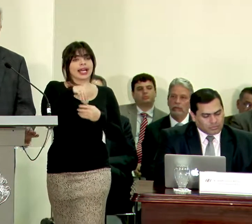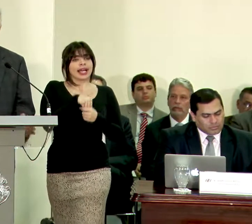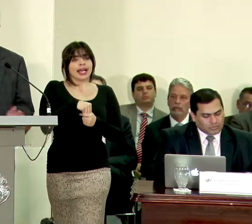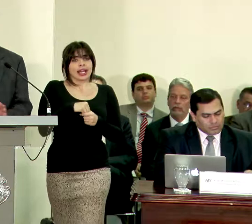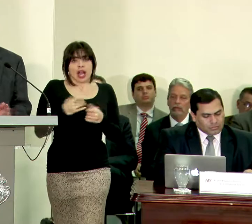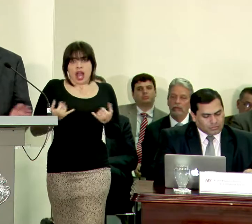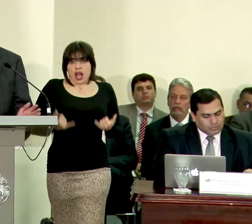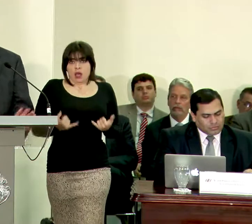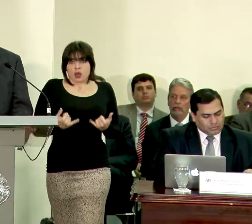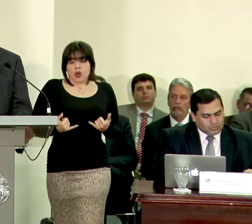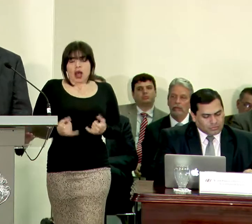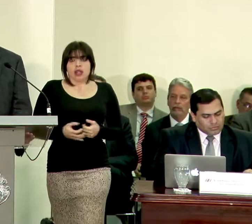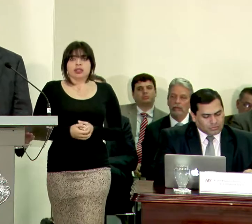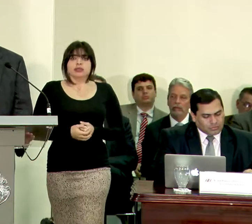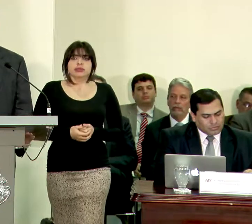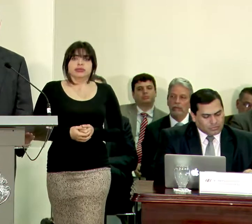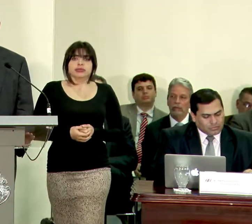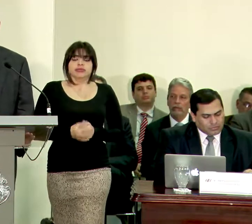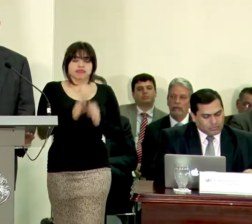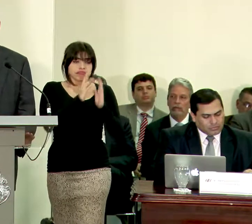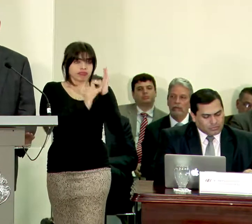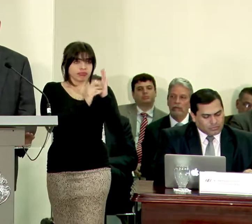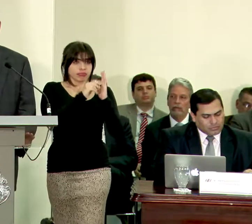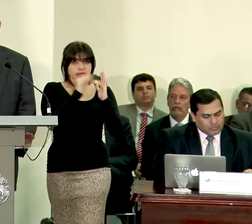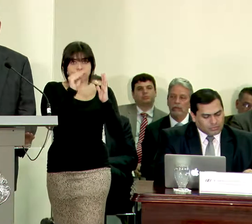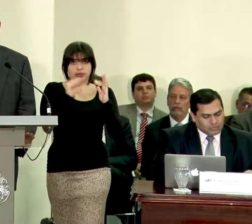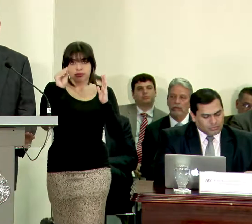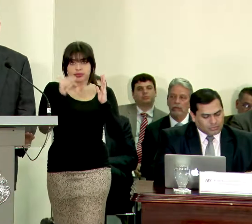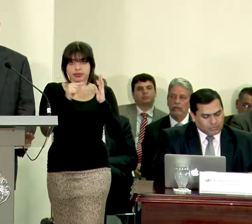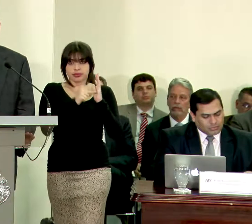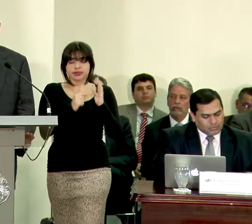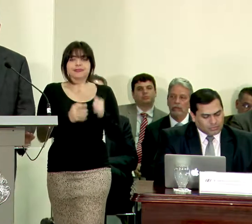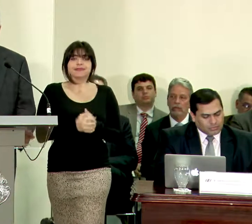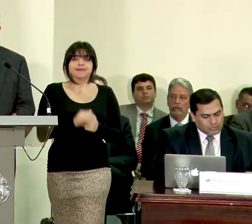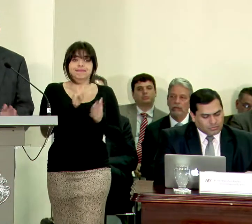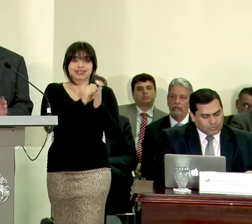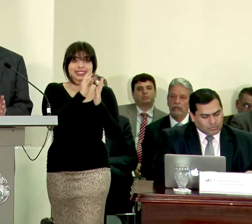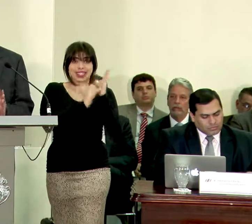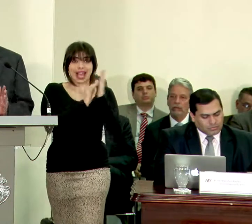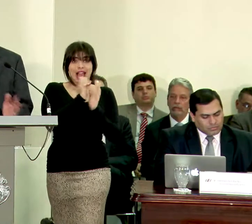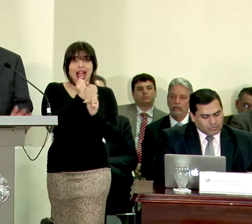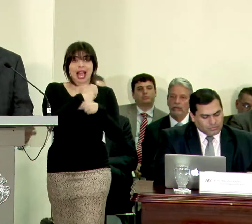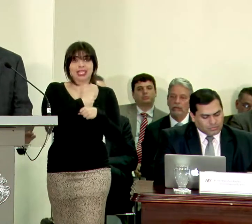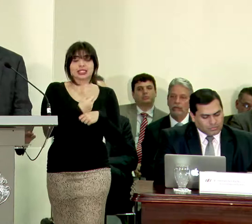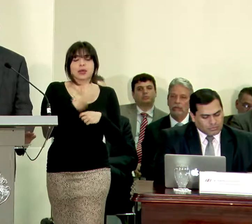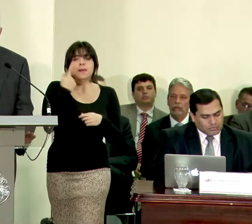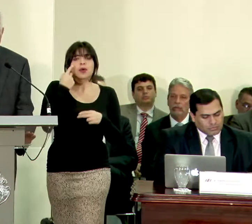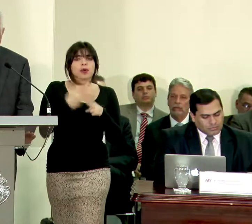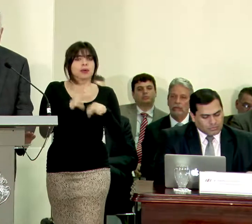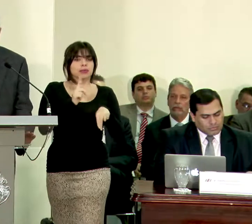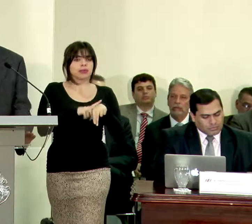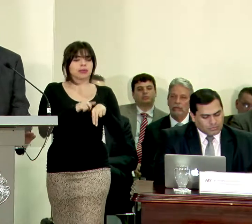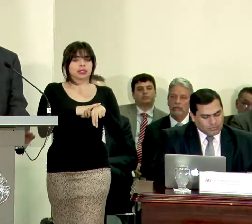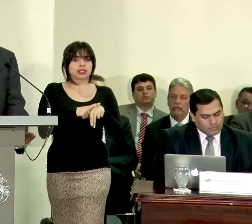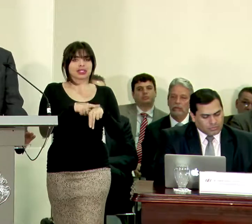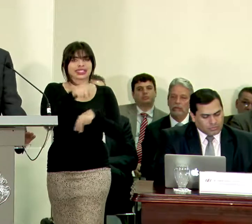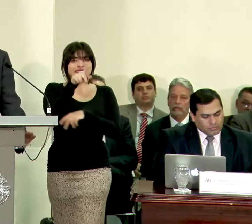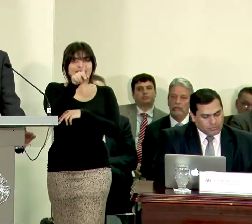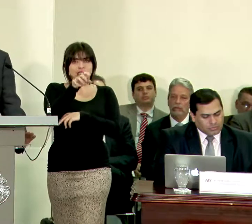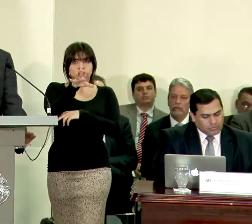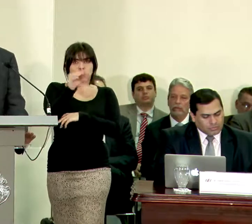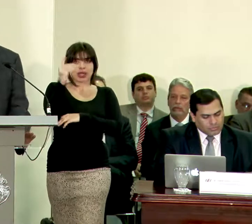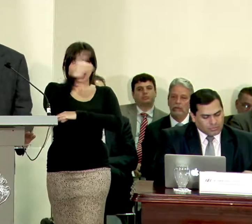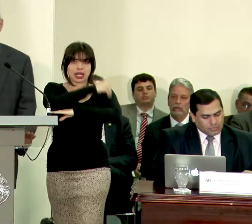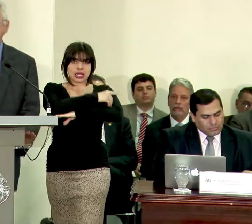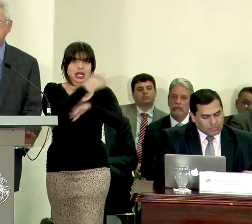En la actual, digamos, cálculo de la tasa de interés, ese cálculo se hace, digamos, por un periodo que va de 150